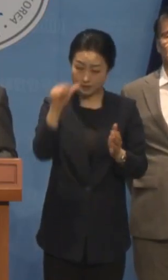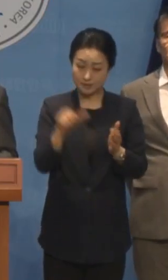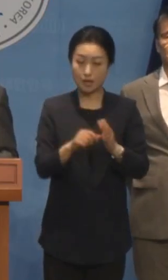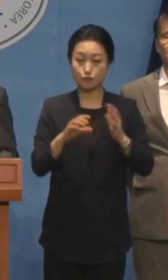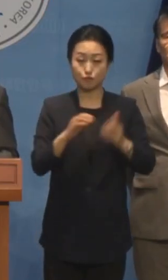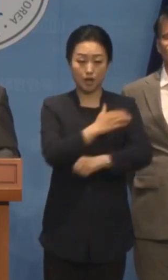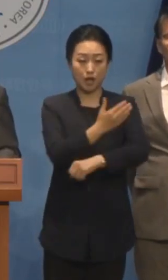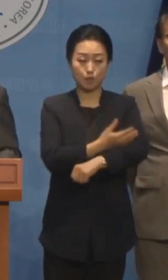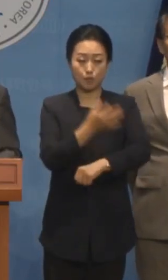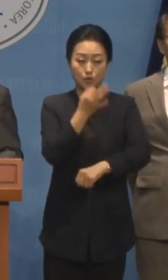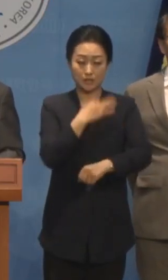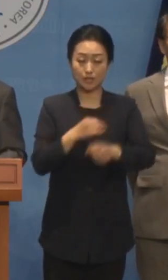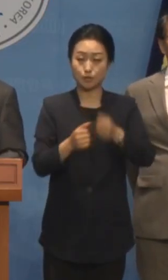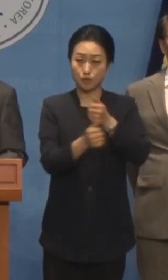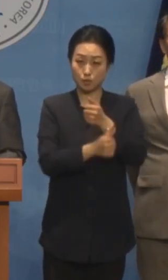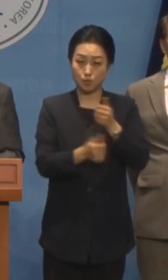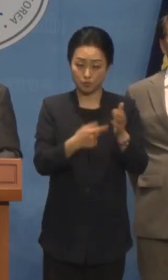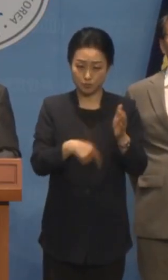읽어왔던 자부심을